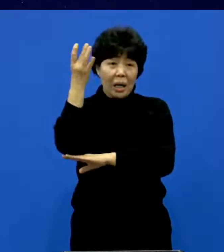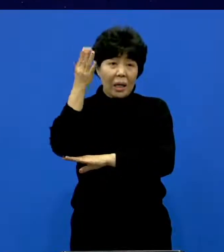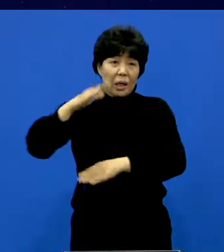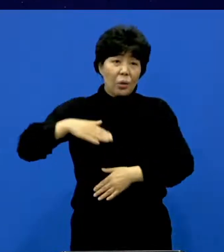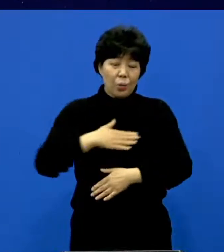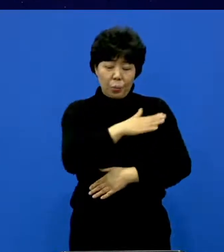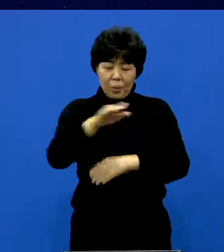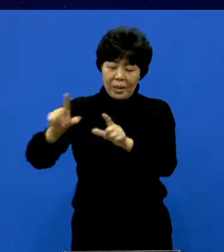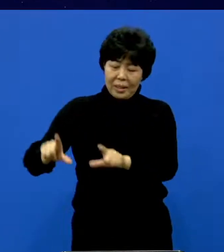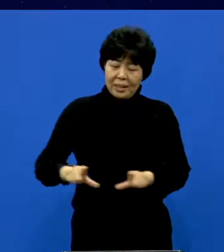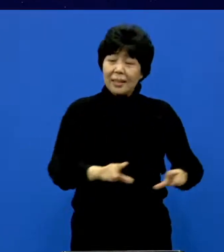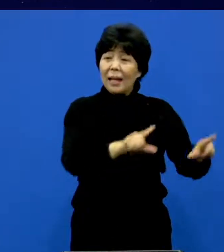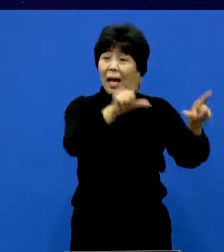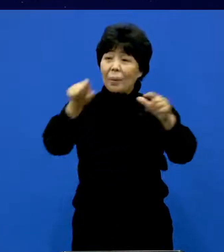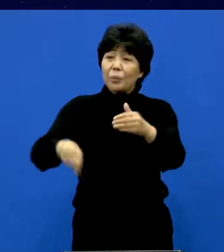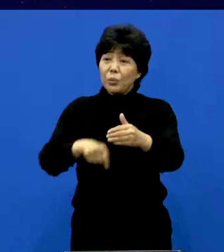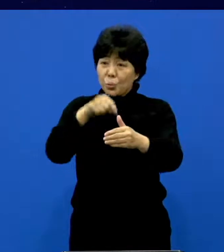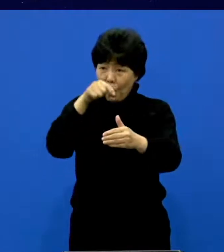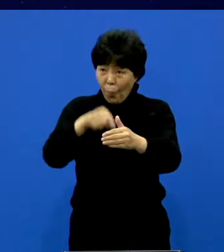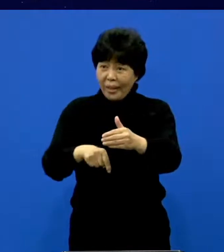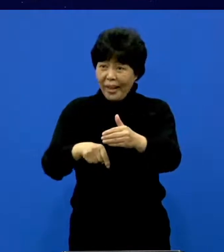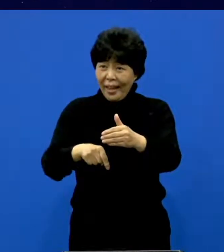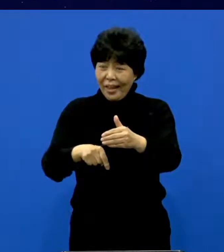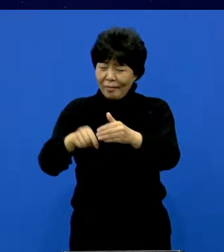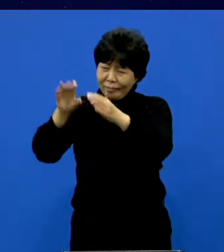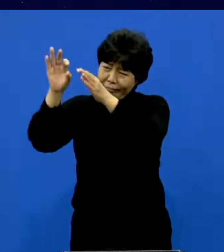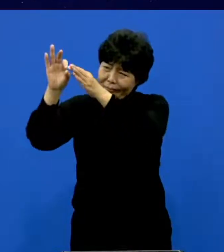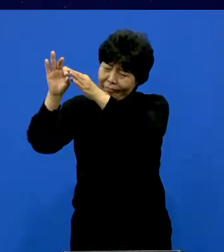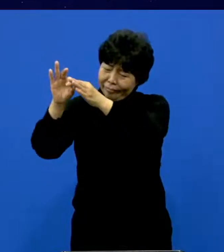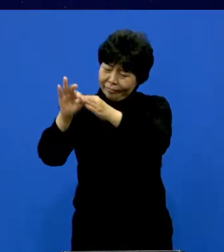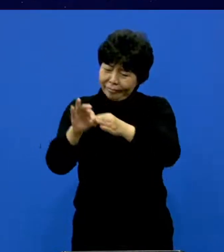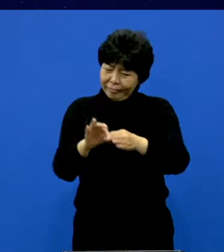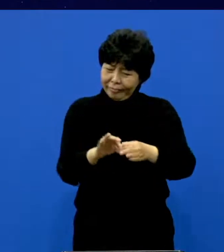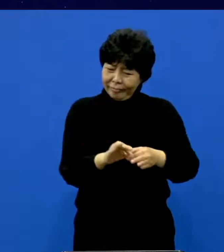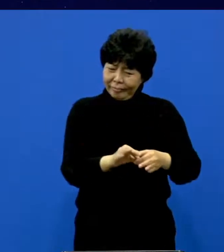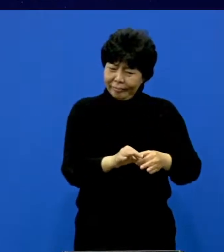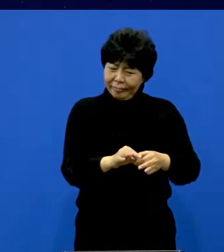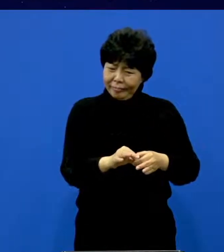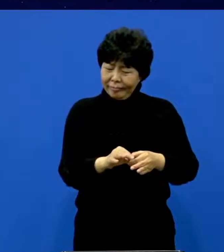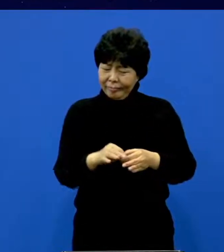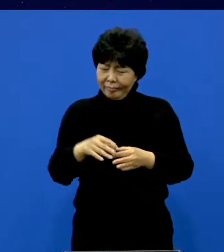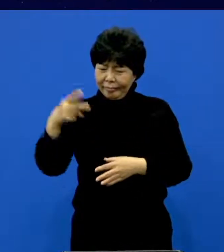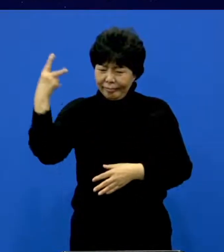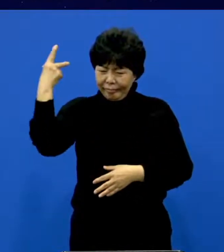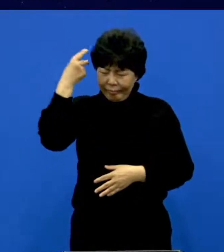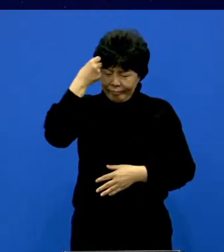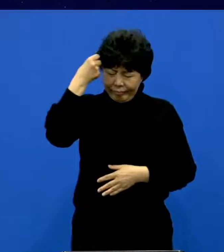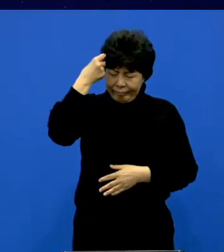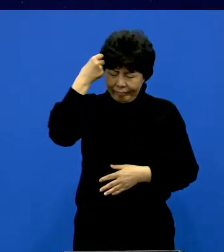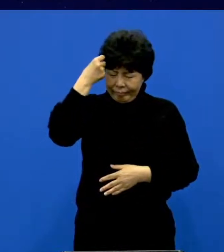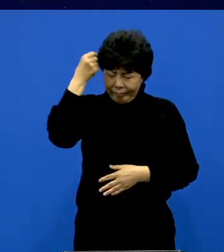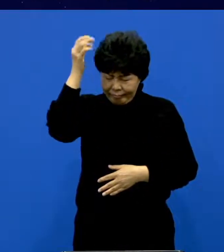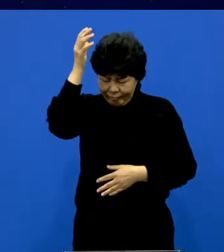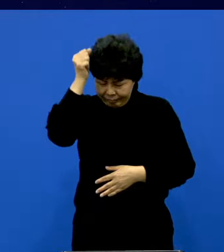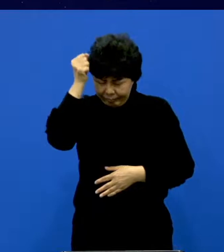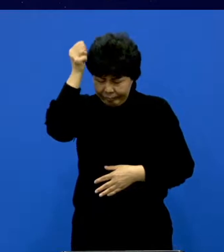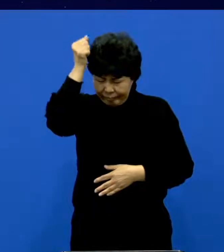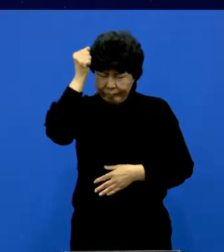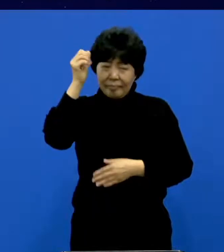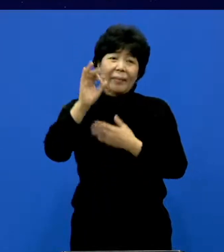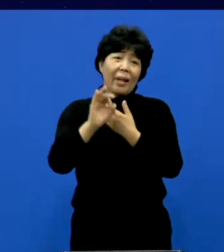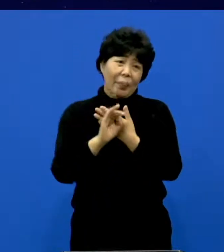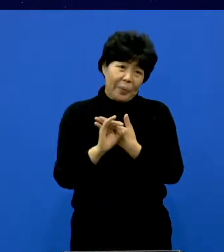삶에 계속해서 머리부터 발끝까지 계속 스며들고 그게 우리 안에 포메이션이 되고 셋업이